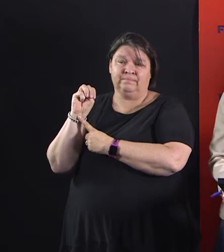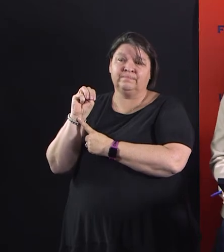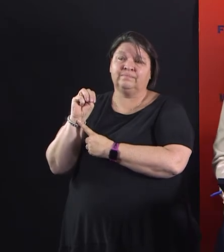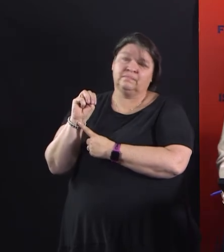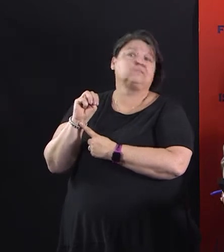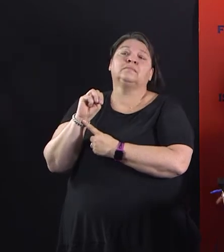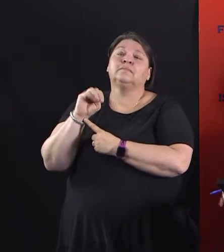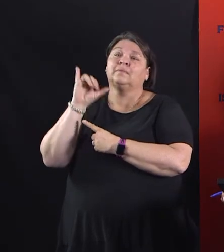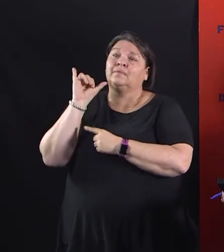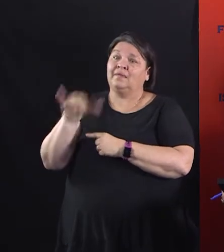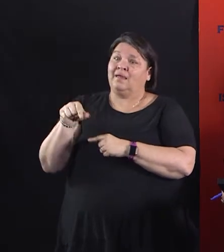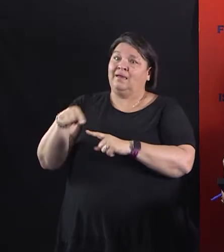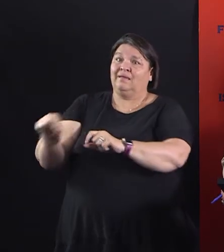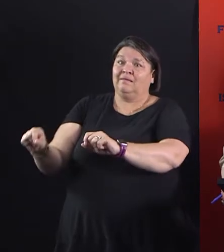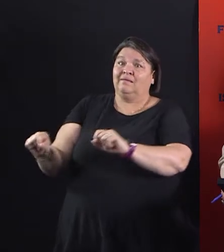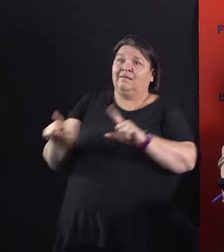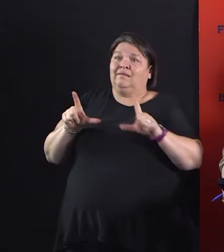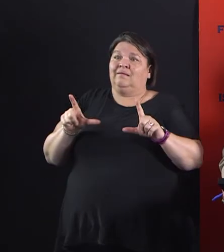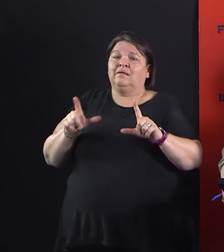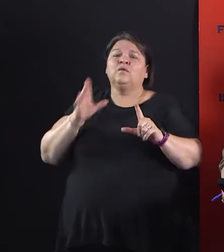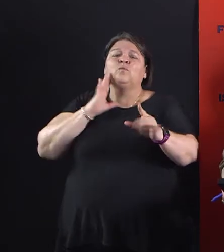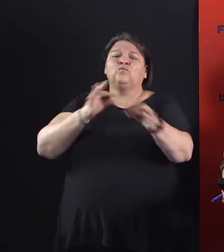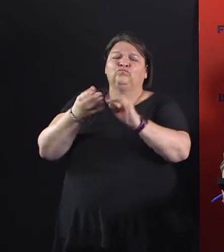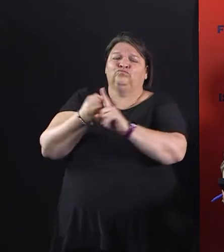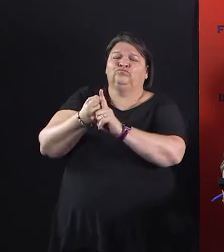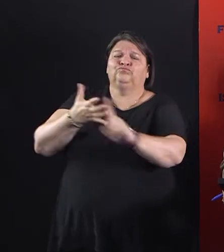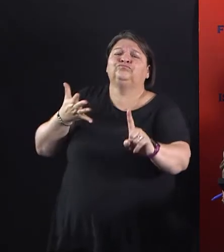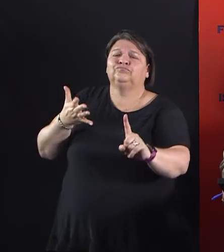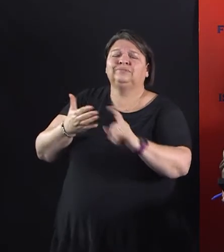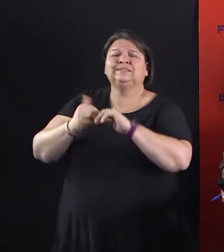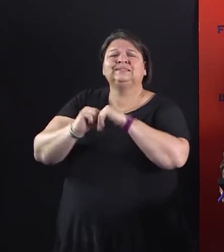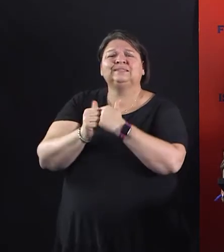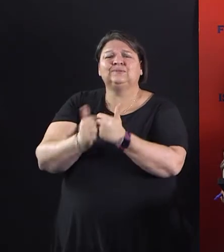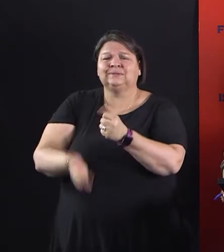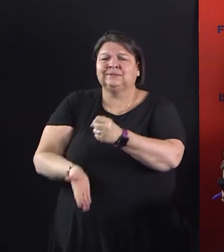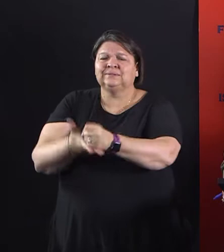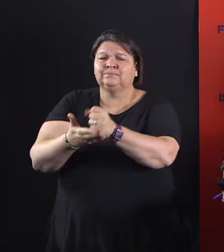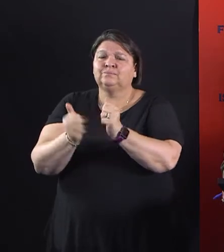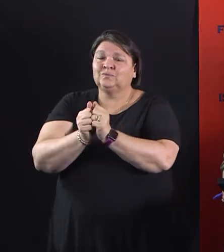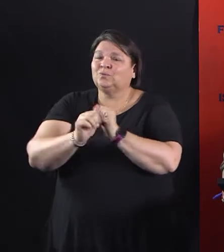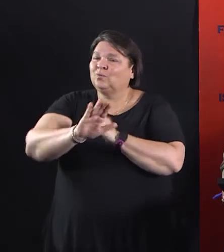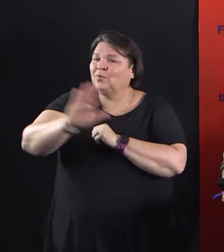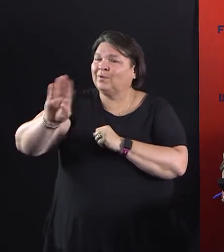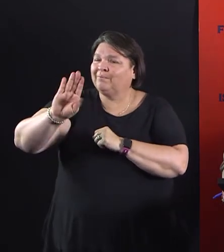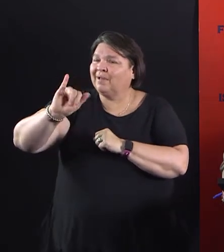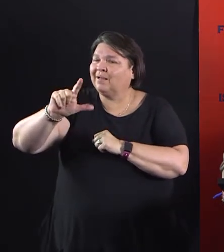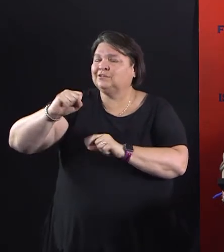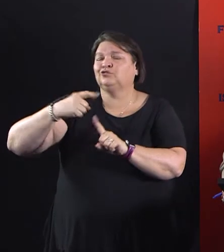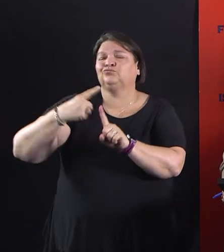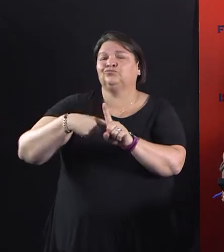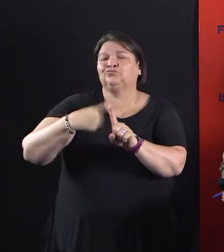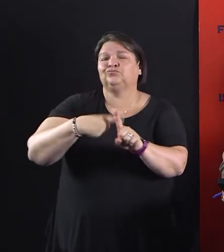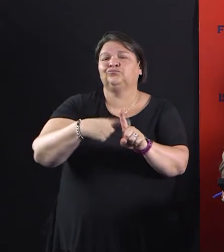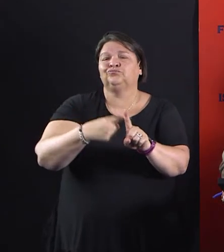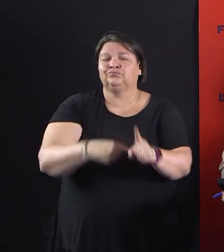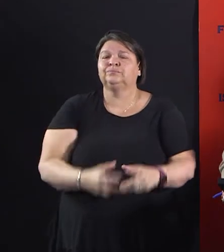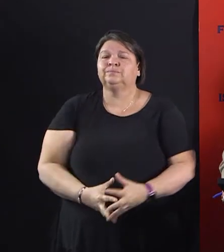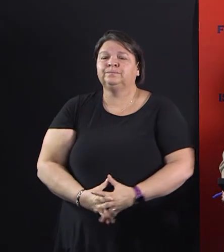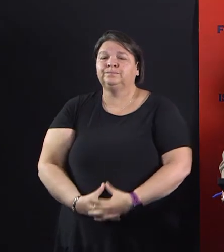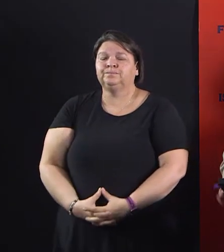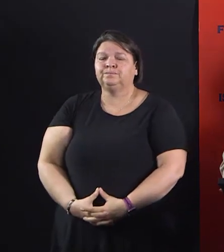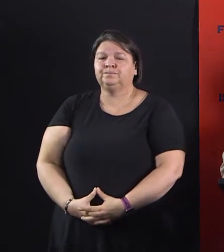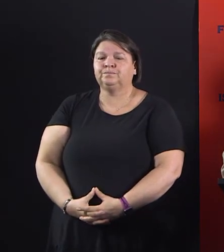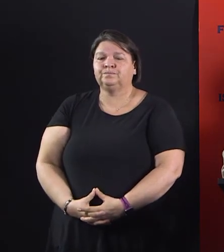preguntas que hemos recibido es de que si no puedo yo pagar mi renta, ¿me van a desalojar de mi vivienda? Bueno, y bajo